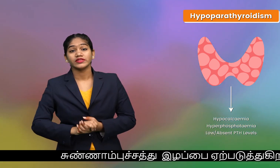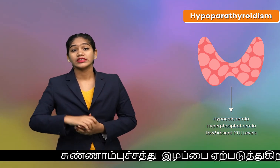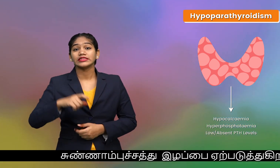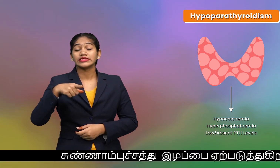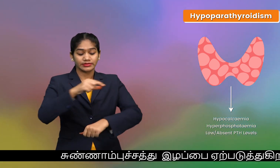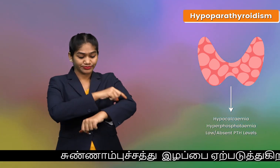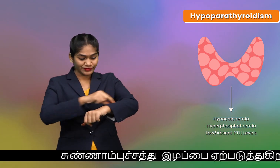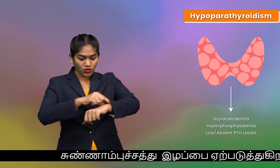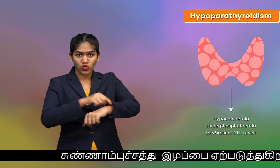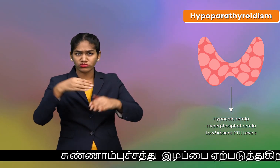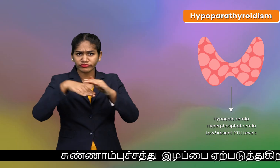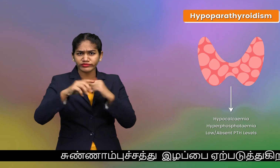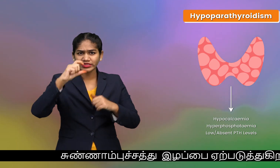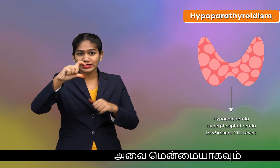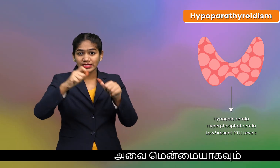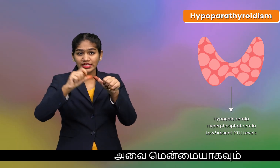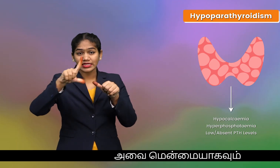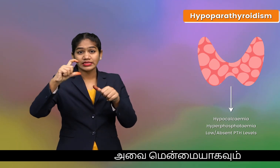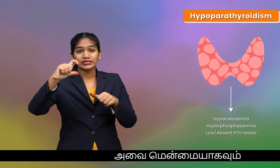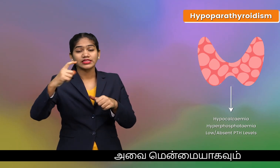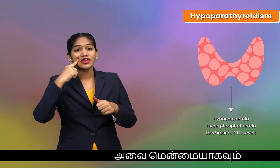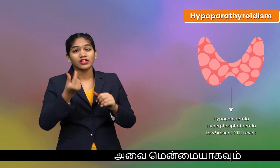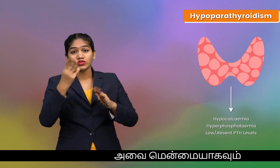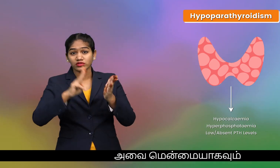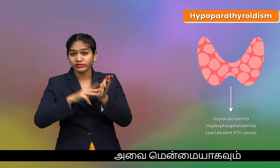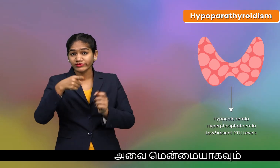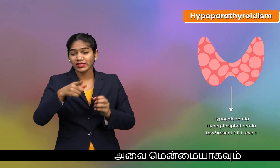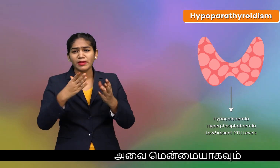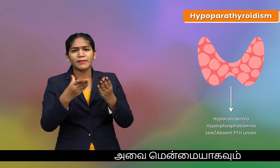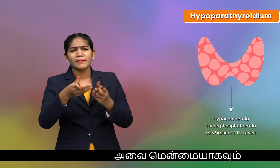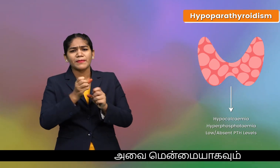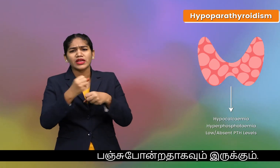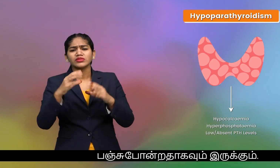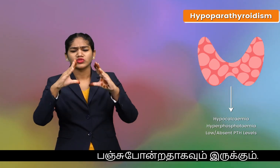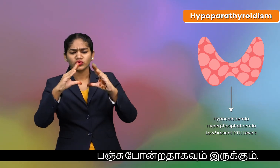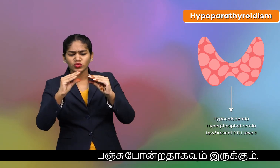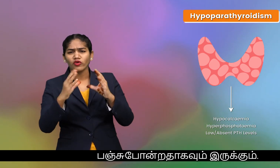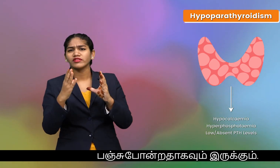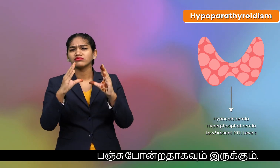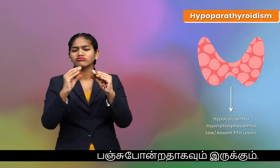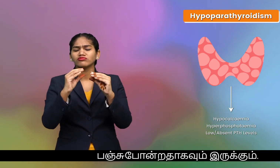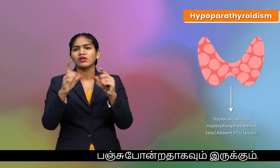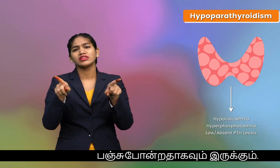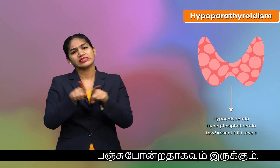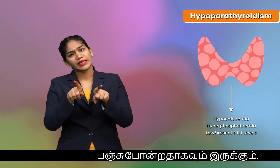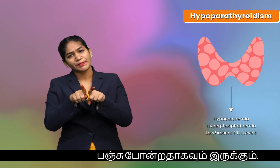சுண்ணாம்புச்சத்து இழப்பை ஏற்படுத்துகிறது. அவை மென்மையாகவும் பஞ்சு போன்றதாகவும் இருக்கும்.